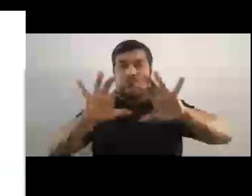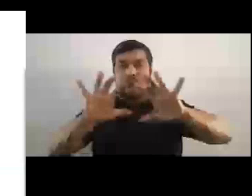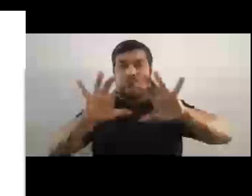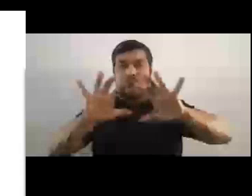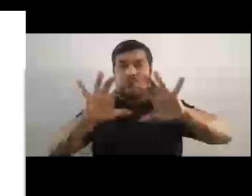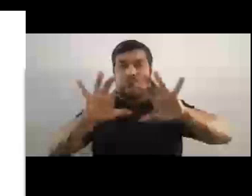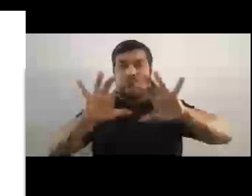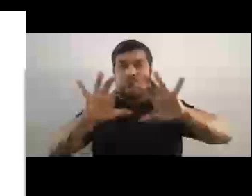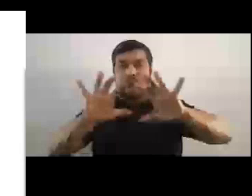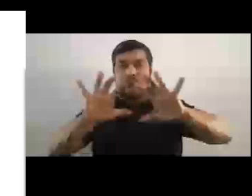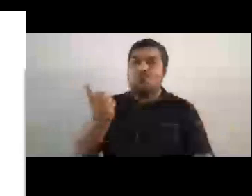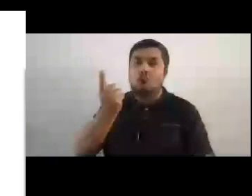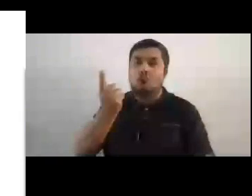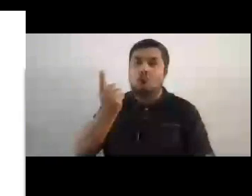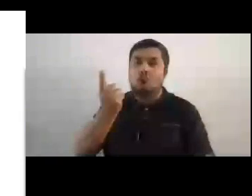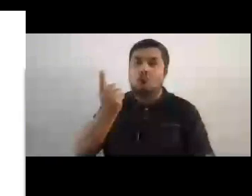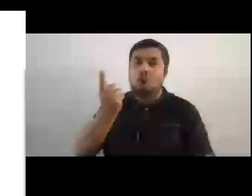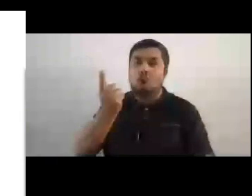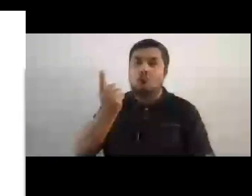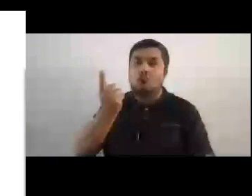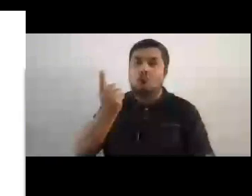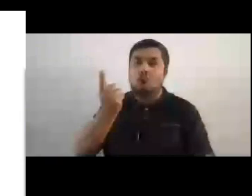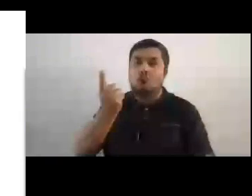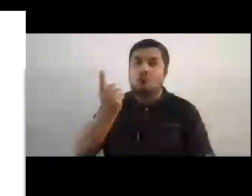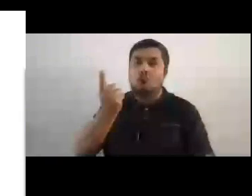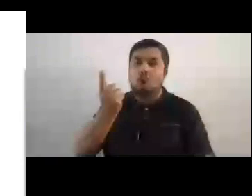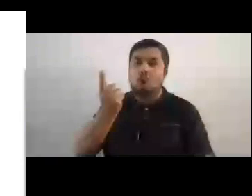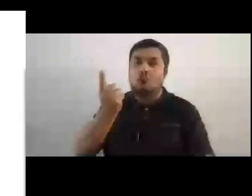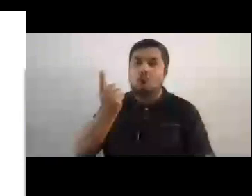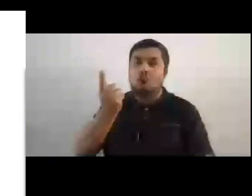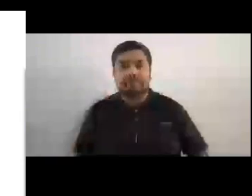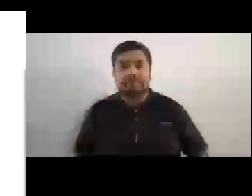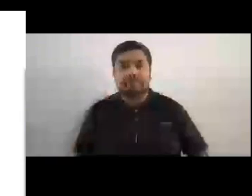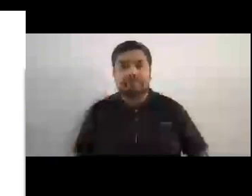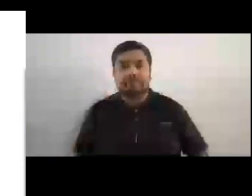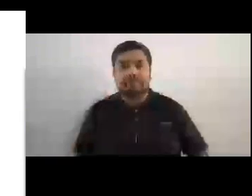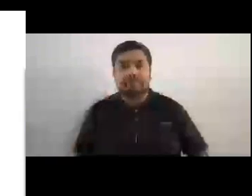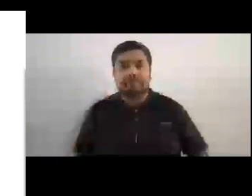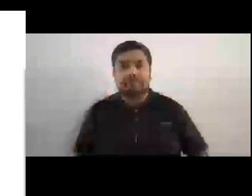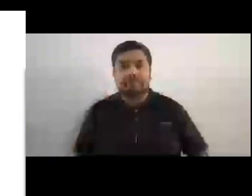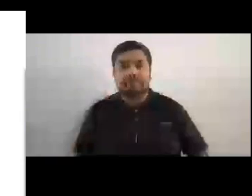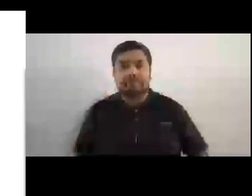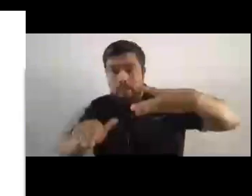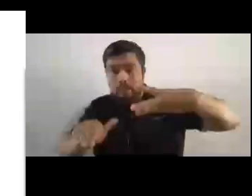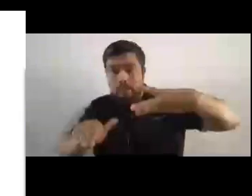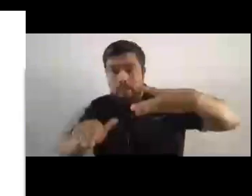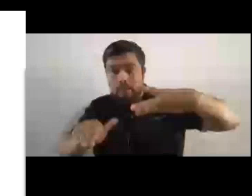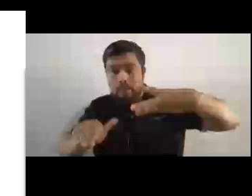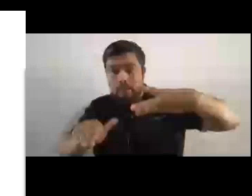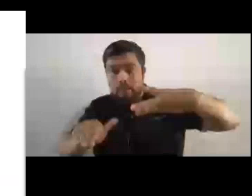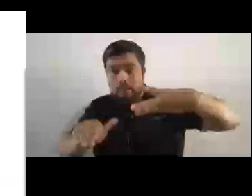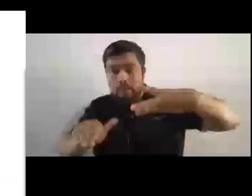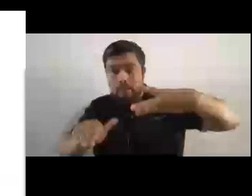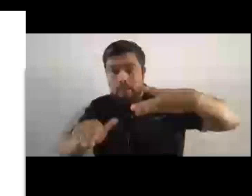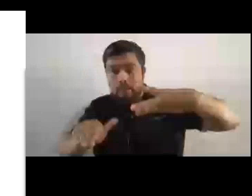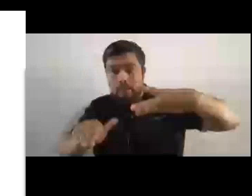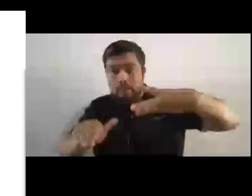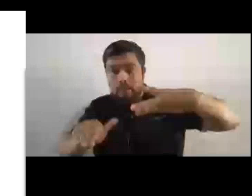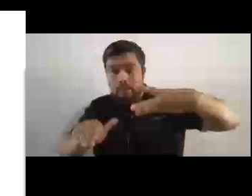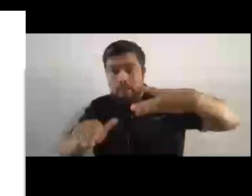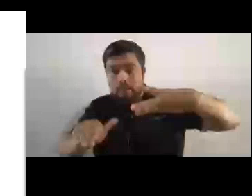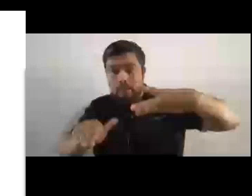también que tuvieran formación pedagógica, es decir, aquellos que no la tenían, que